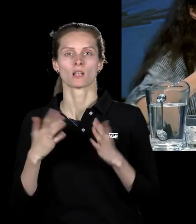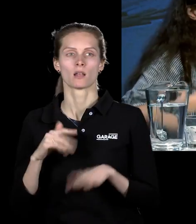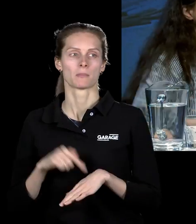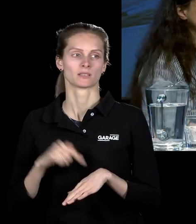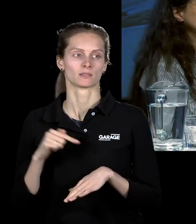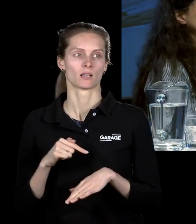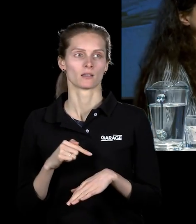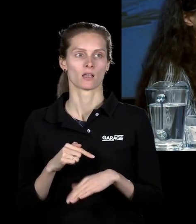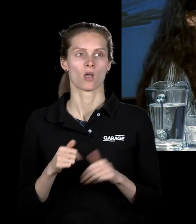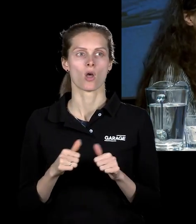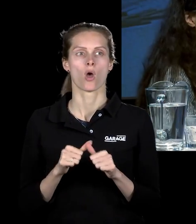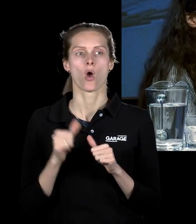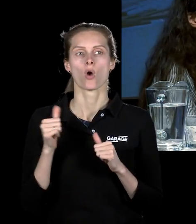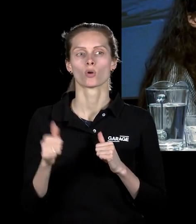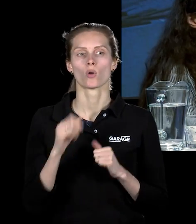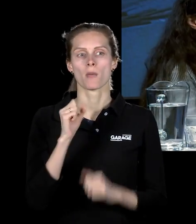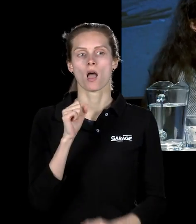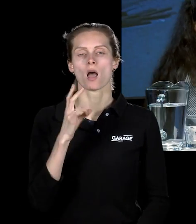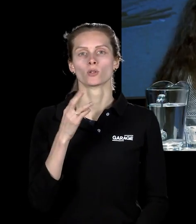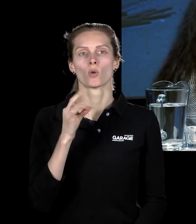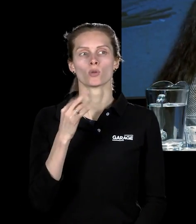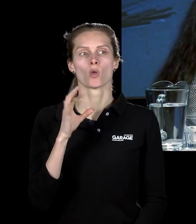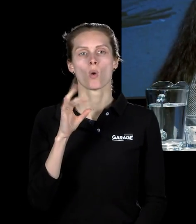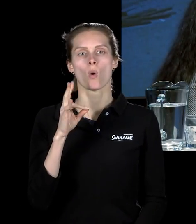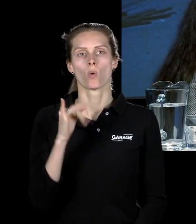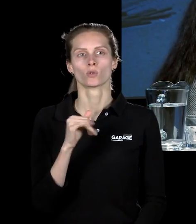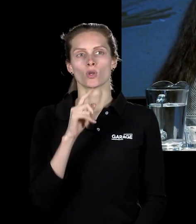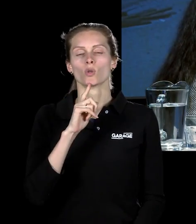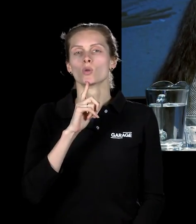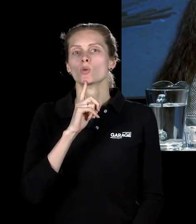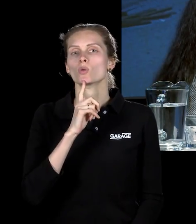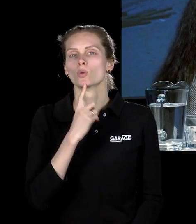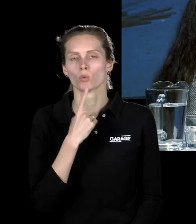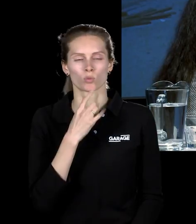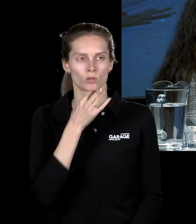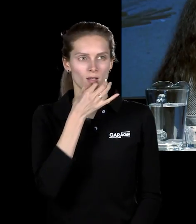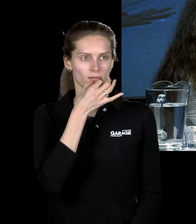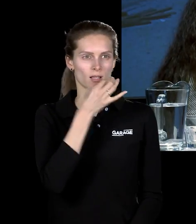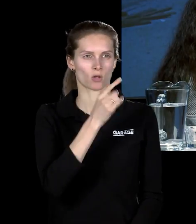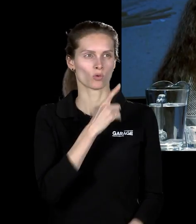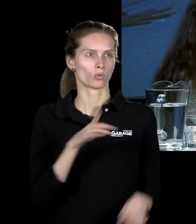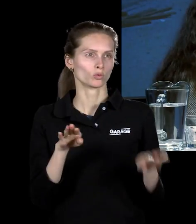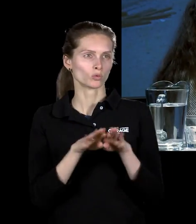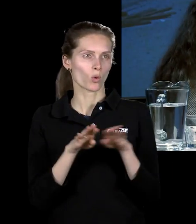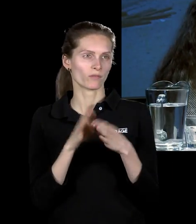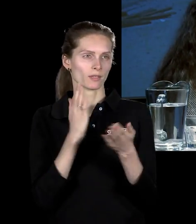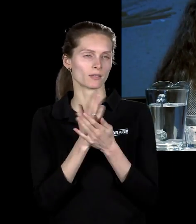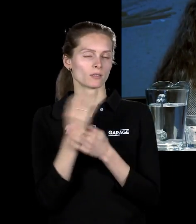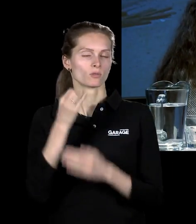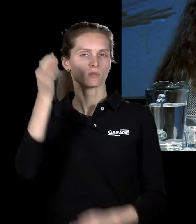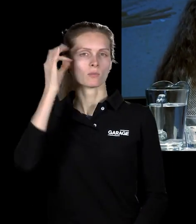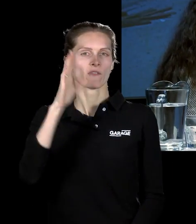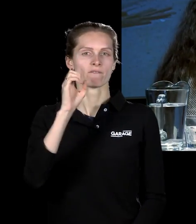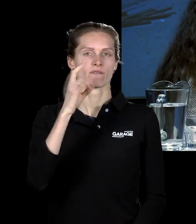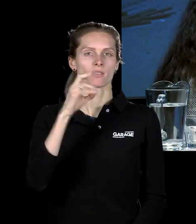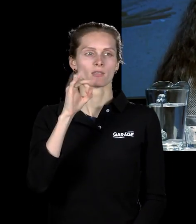помимо Антониони, ну, здесь просто вот по картинке трудно не заметить сходство, конечно, сложно не вспомнить Вендерса, действительно, с